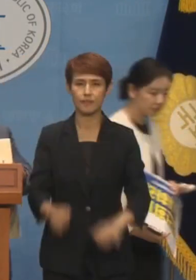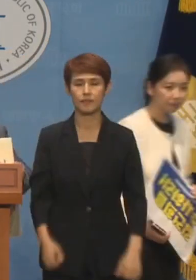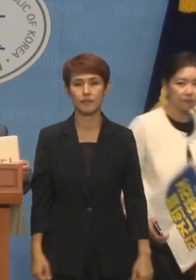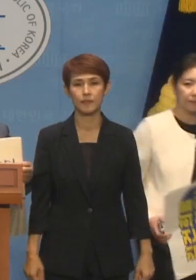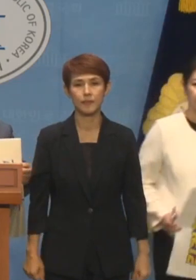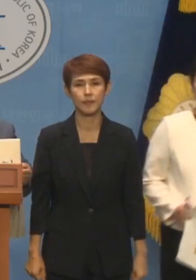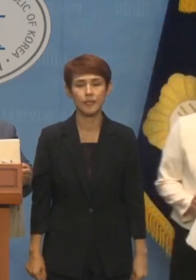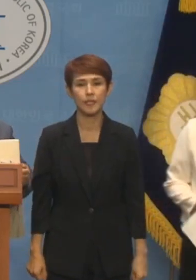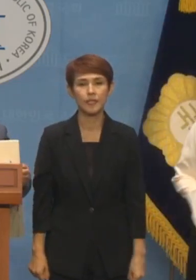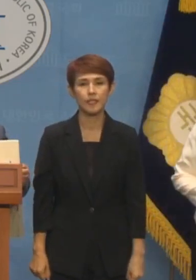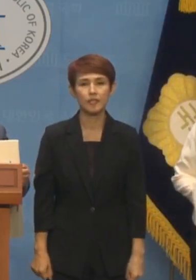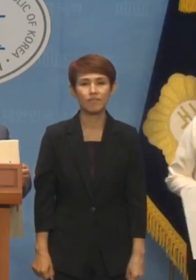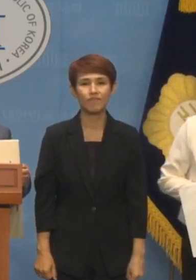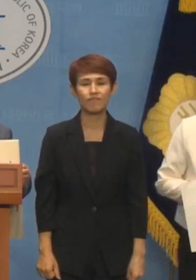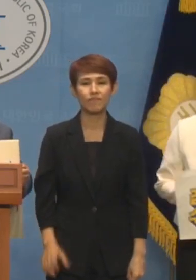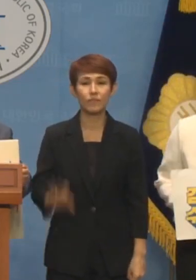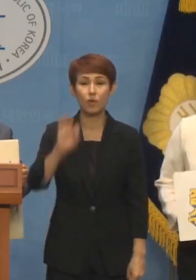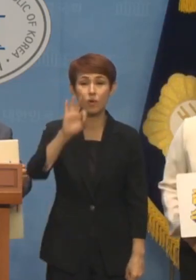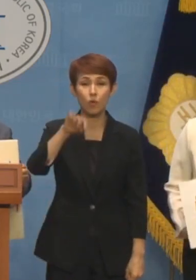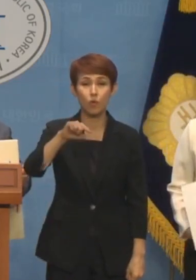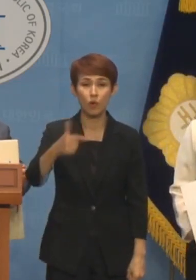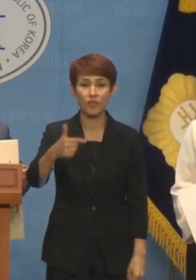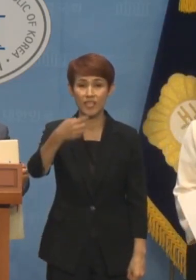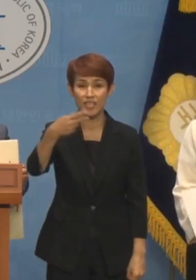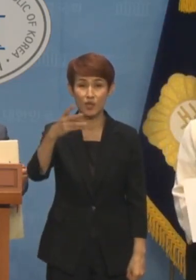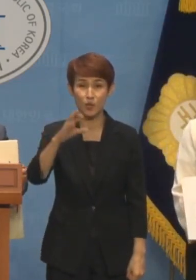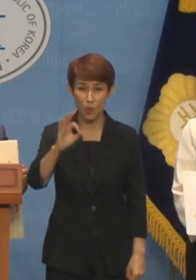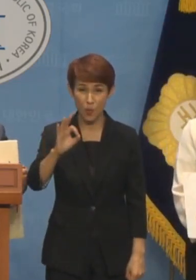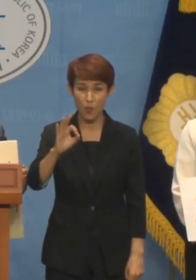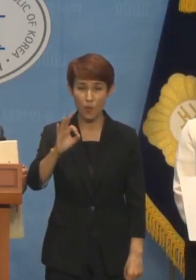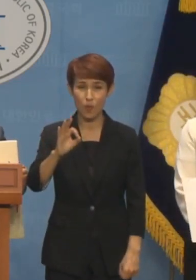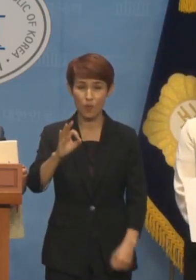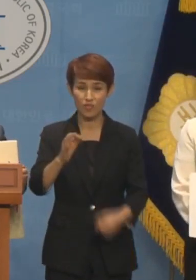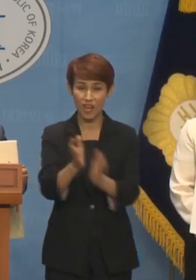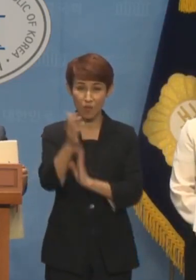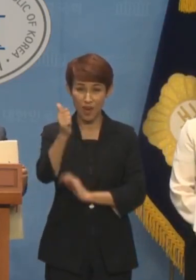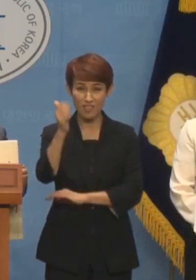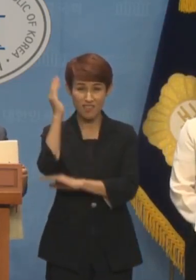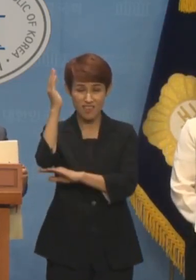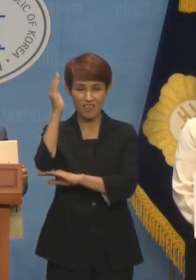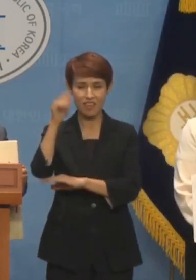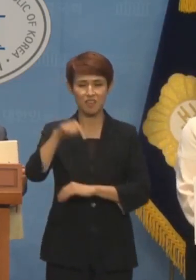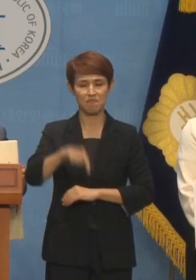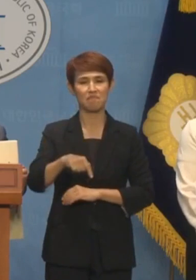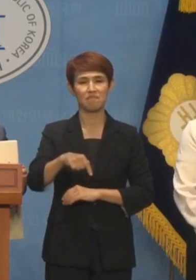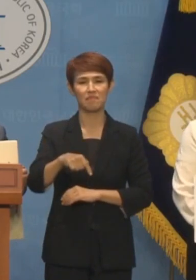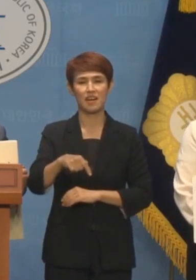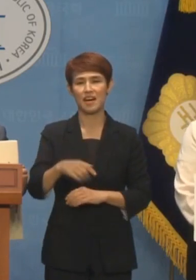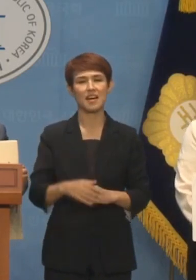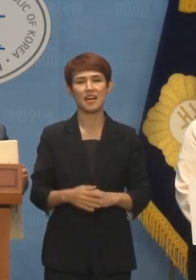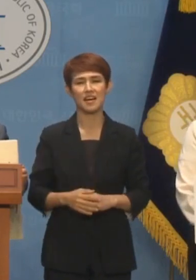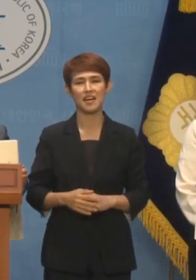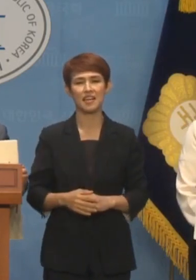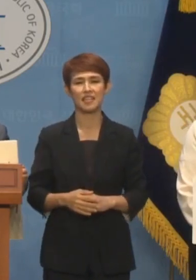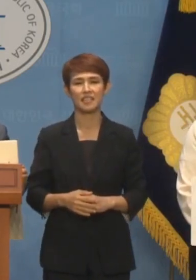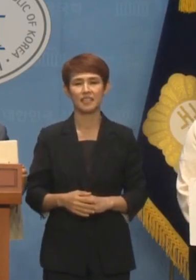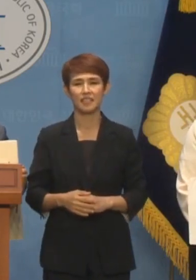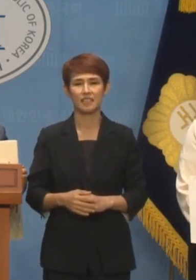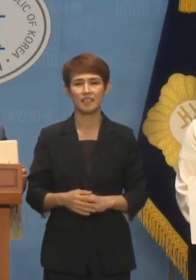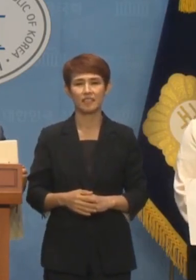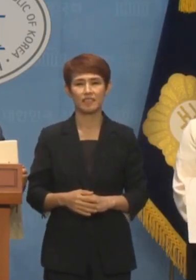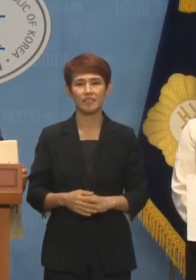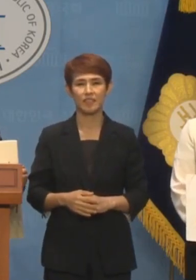예, 원희룡 장관이 여기서 기자회견했었죠. 백지화한다고 했는데 메모를 꺼냅니다.